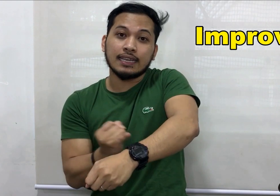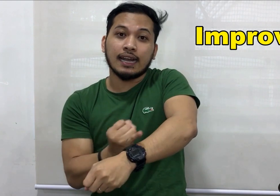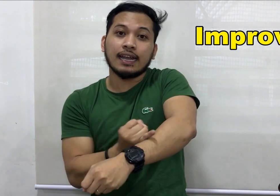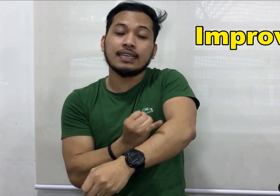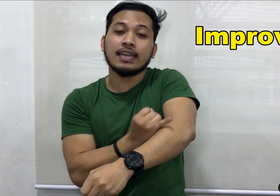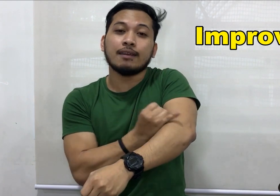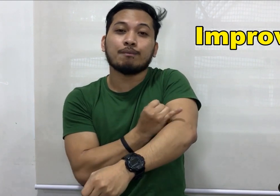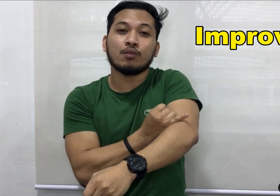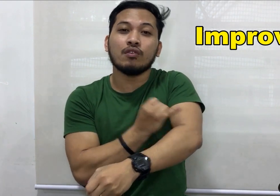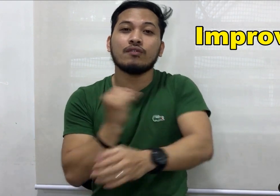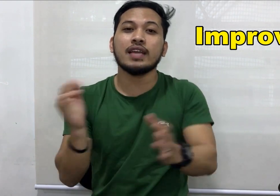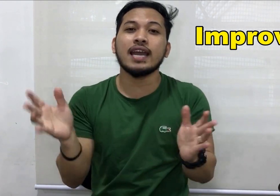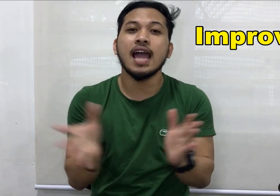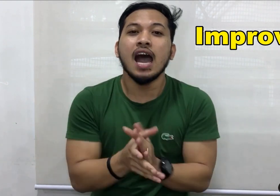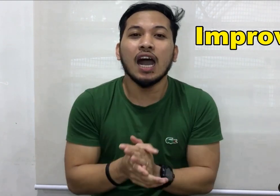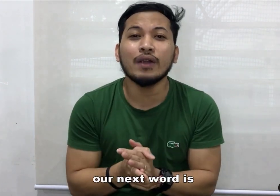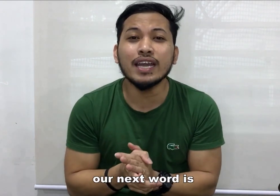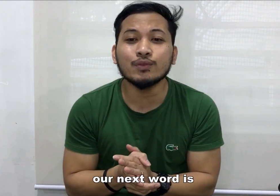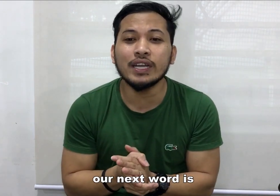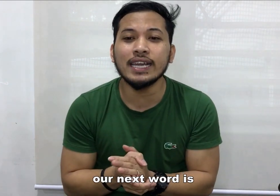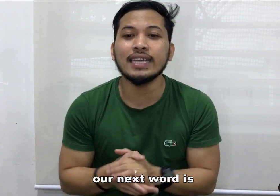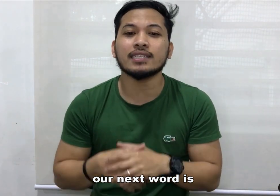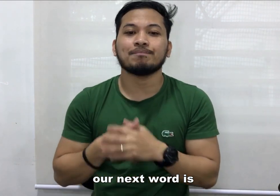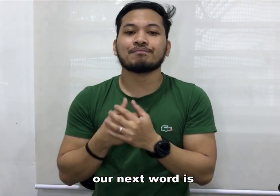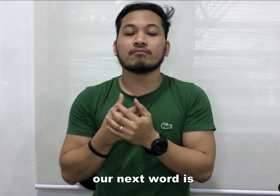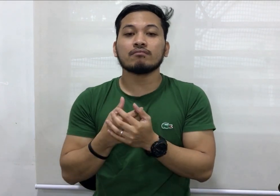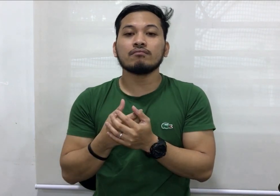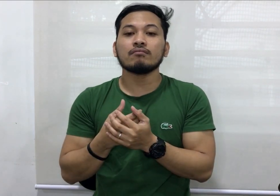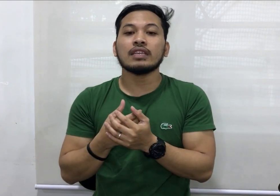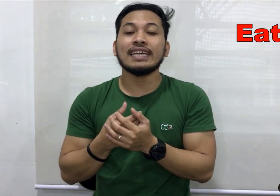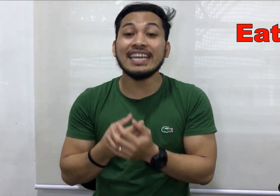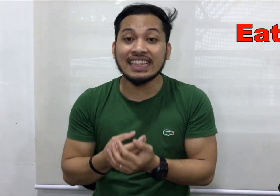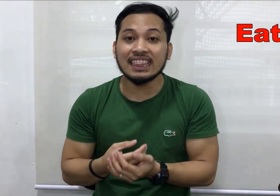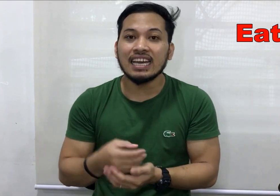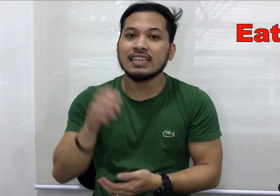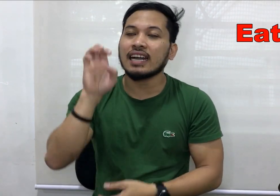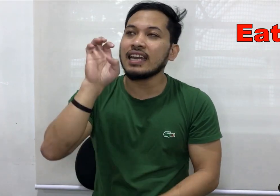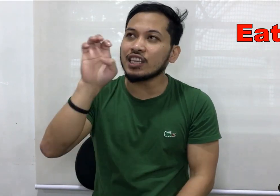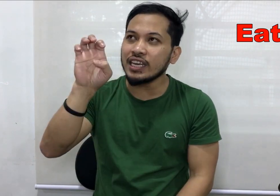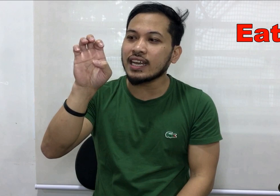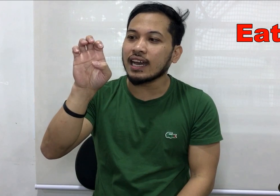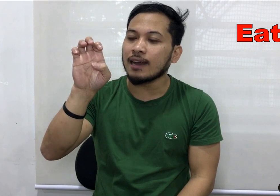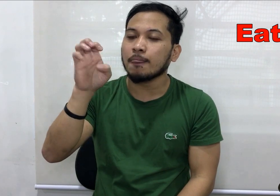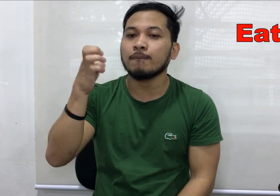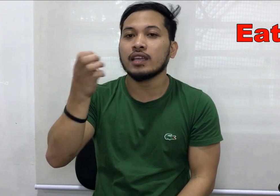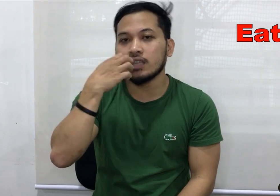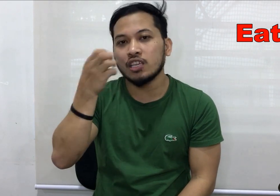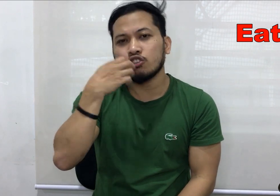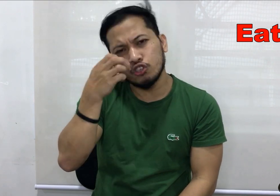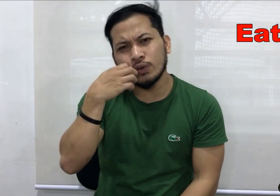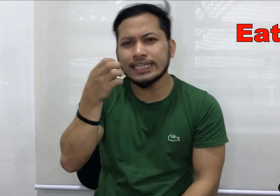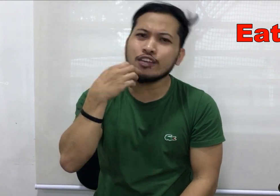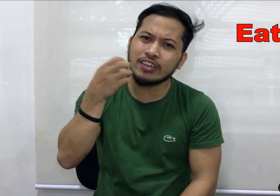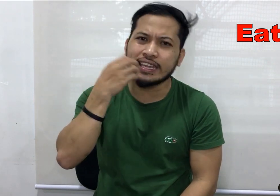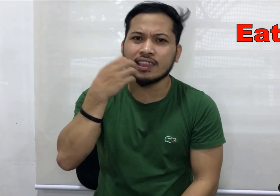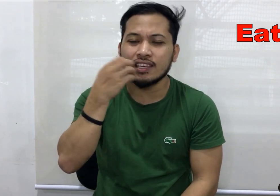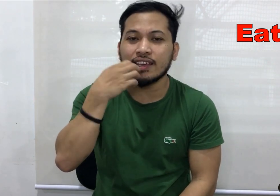Ayan, ganyan, improve. Then, our next word is eat. Naka letter E ka, then eat. Usual sign ng eat,